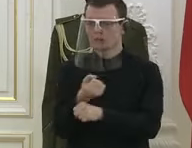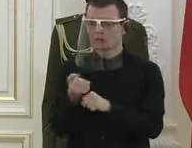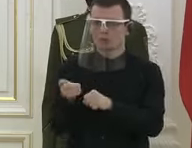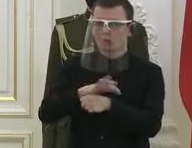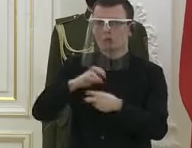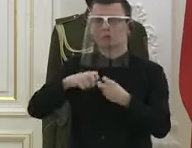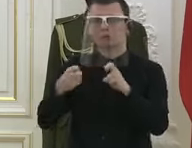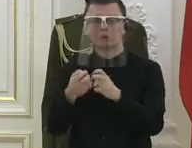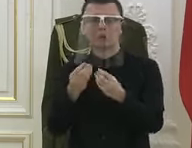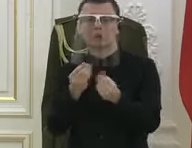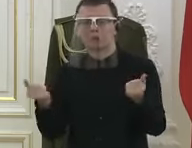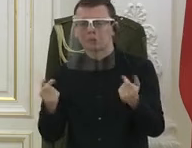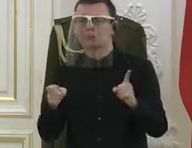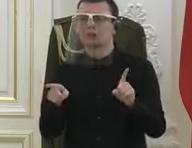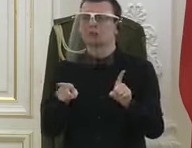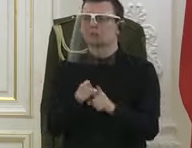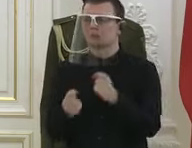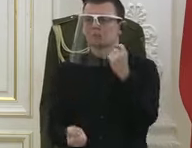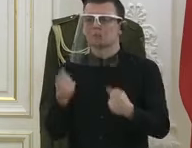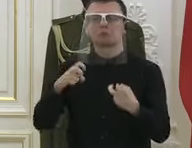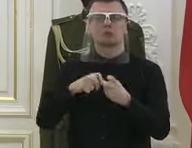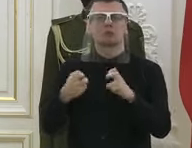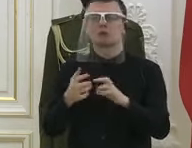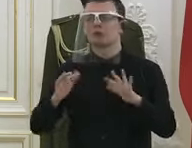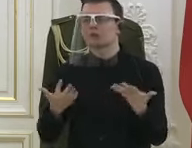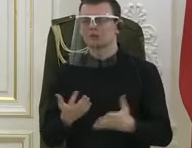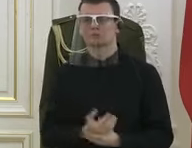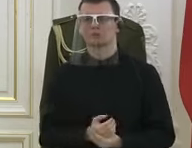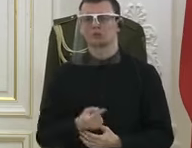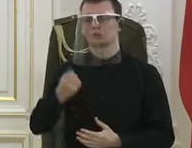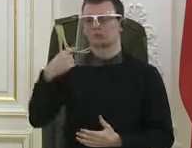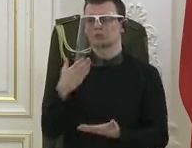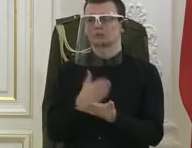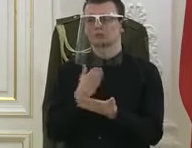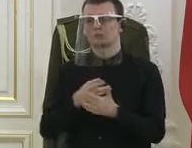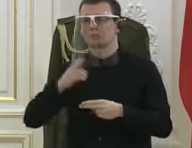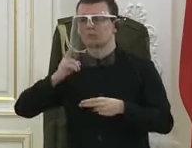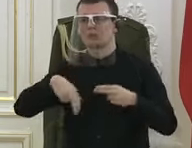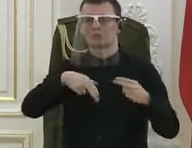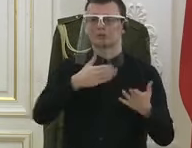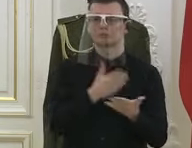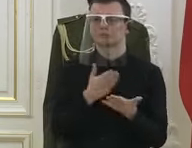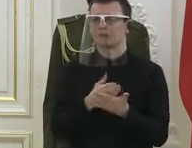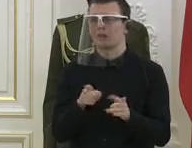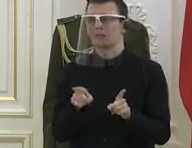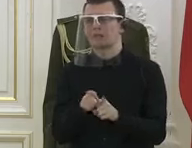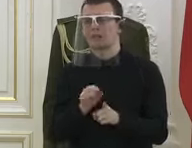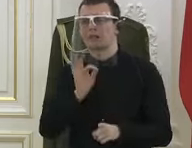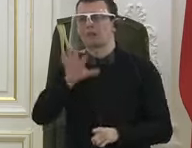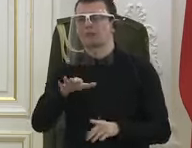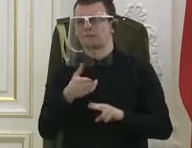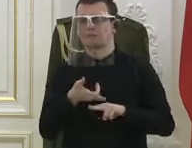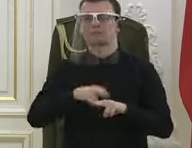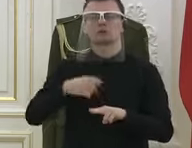jednocześnie jest wrażenie, że próbuje się tworzyć takie rozwiązania, które będą stanowiły swoiste pułapki na